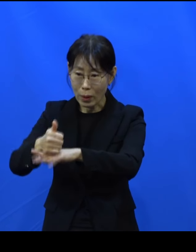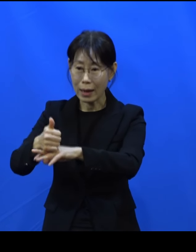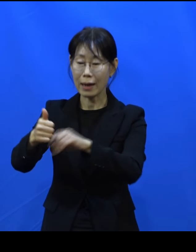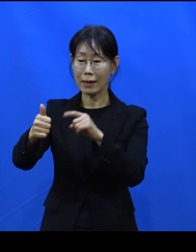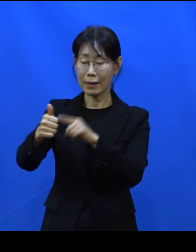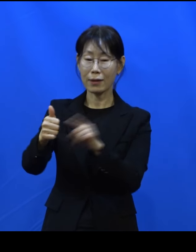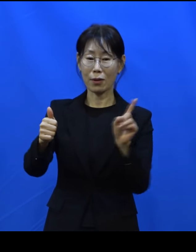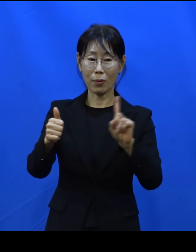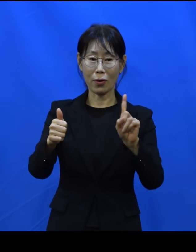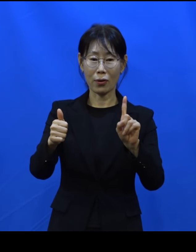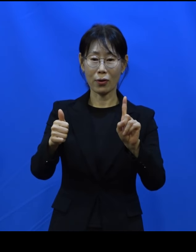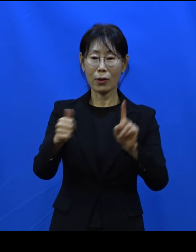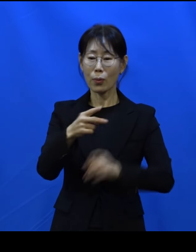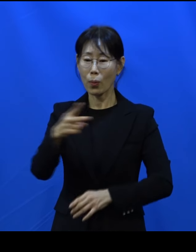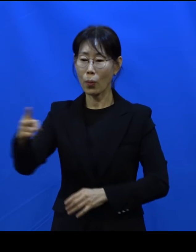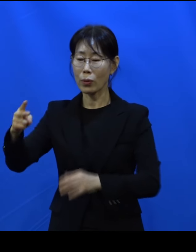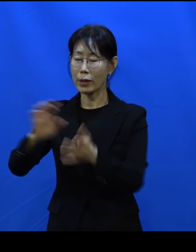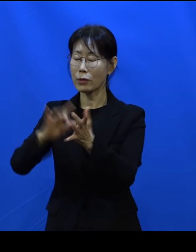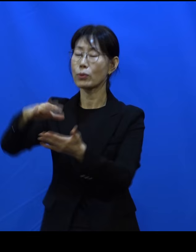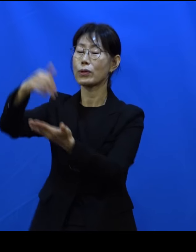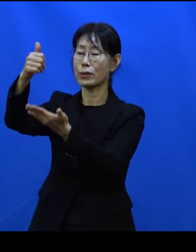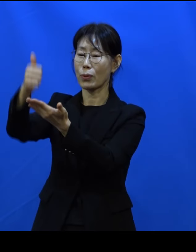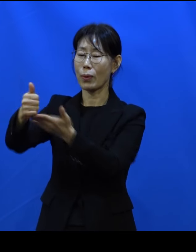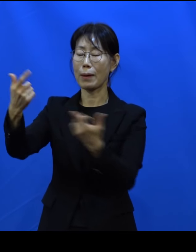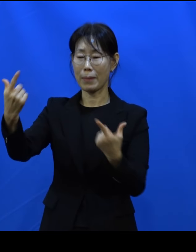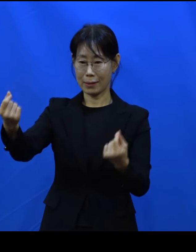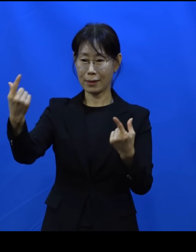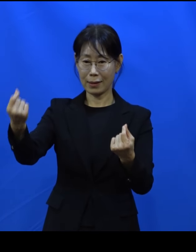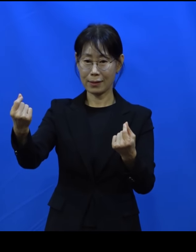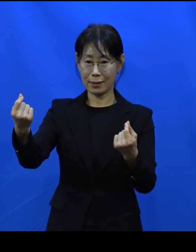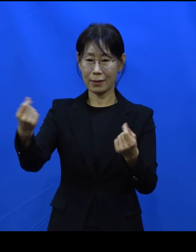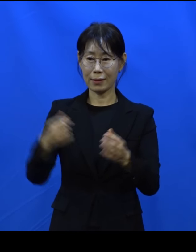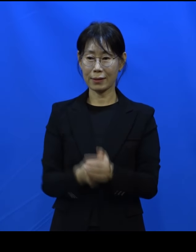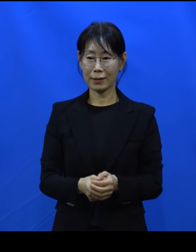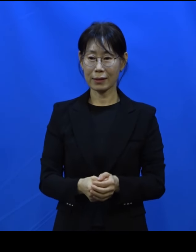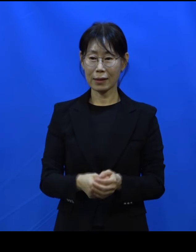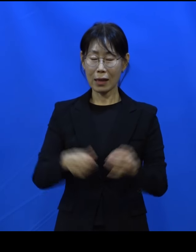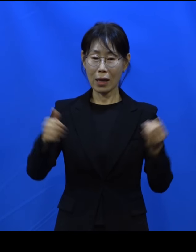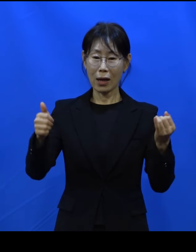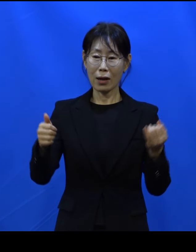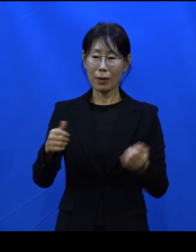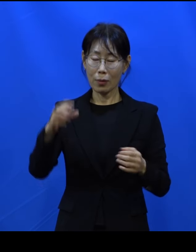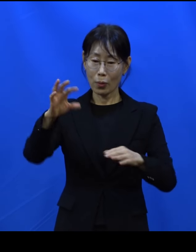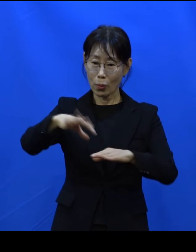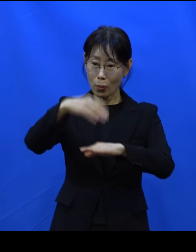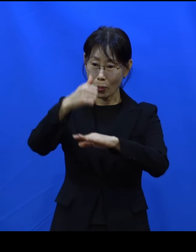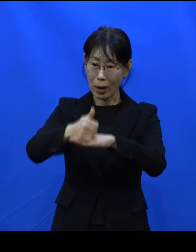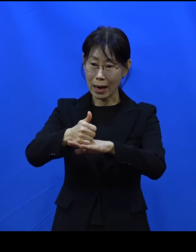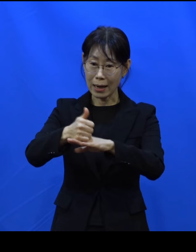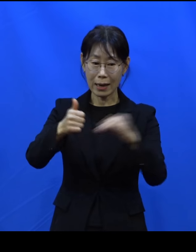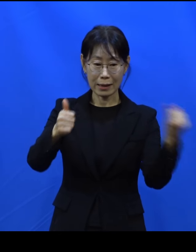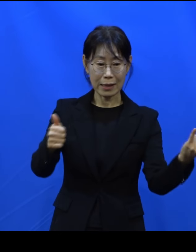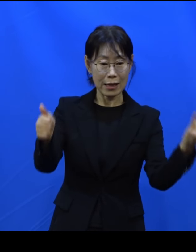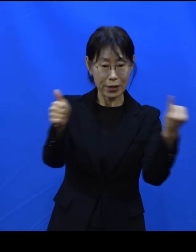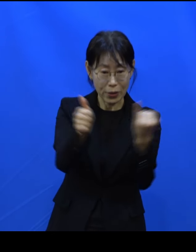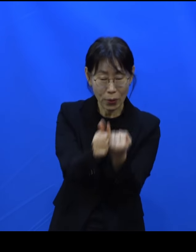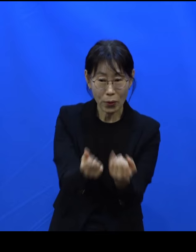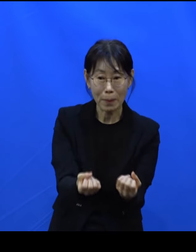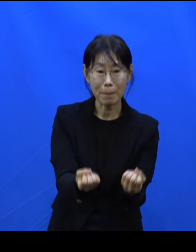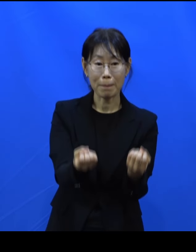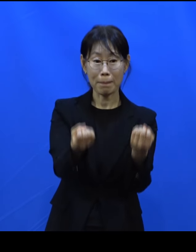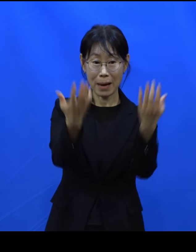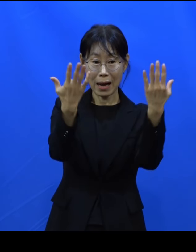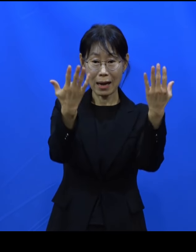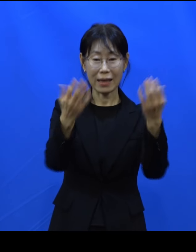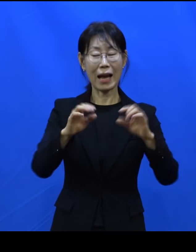솔로몬은 그리스도를 예표하는 겁니다. 솔로몬의 결혼이 아니라 그리스도와 신부의 교회의 결혼을 바라보게 하는 거죠.